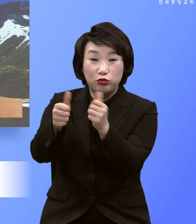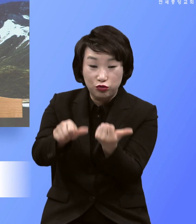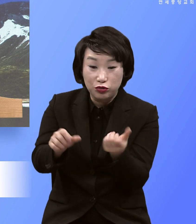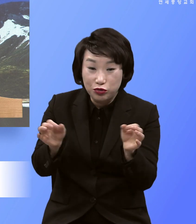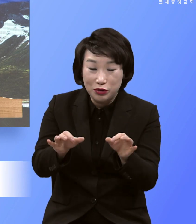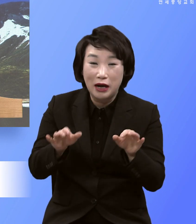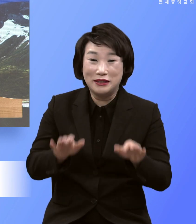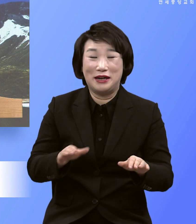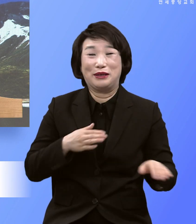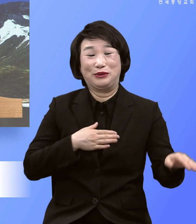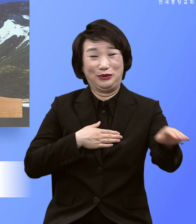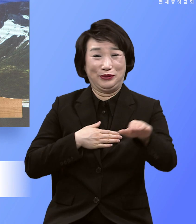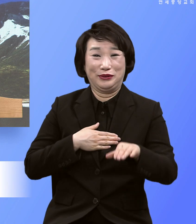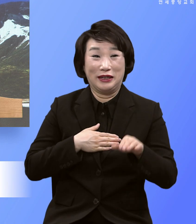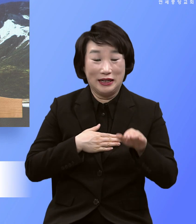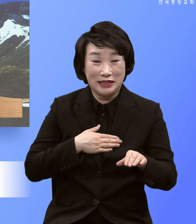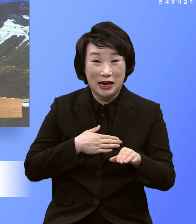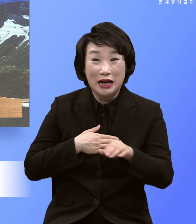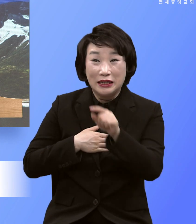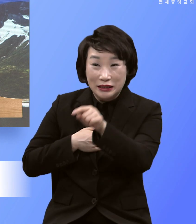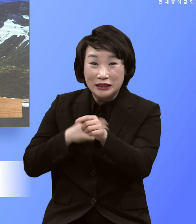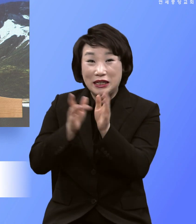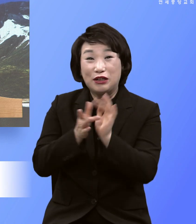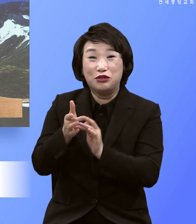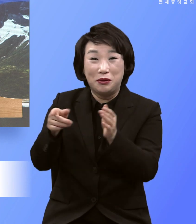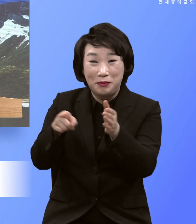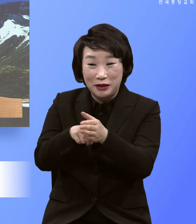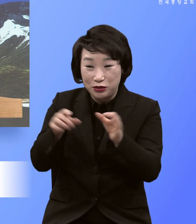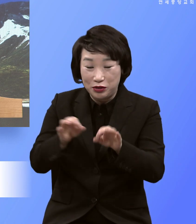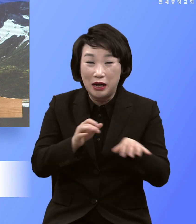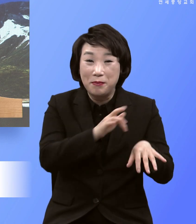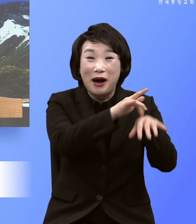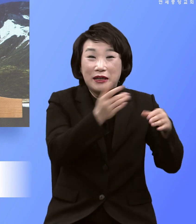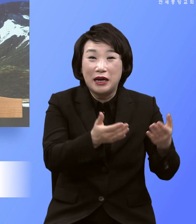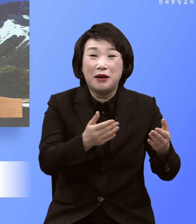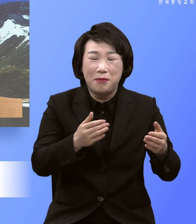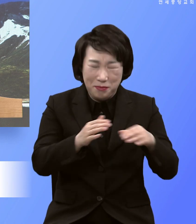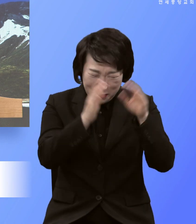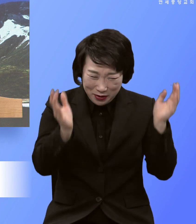순간 우리가 그를 믿자마자 마귀의 일은